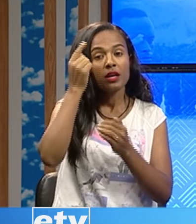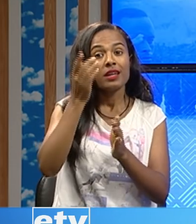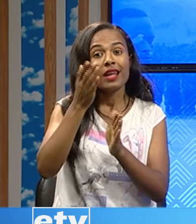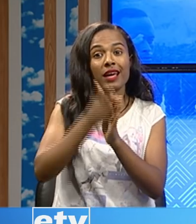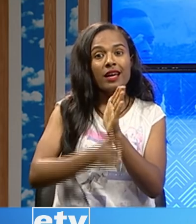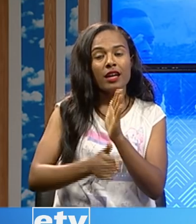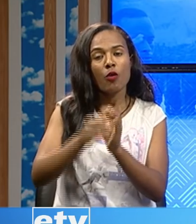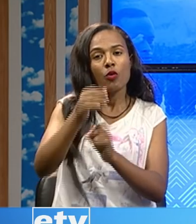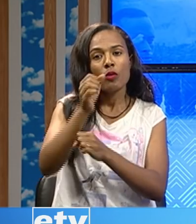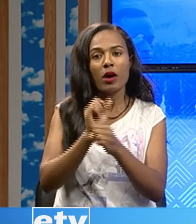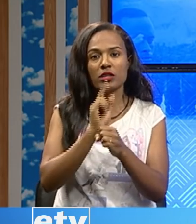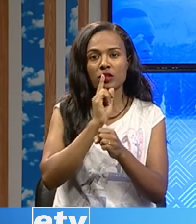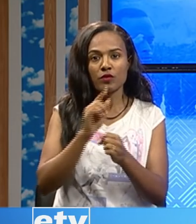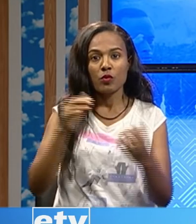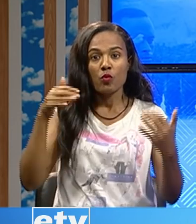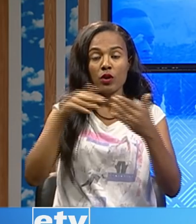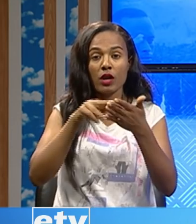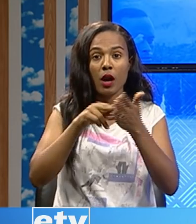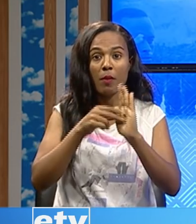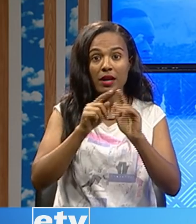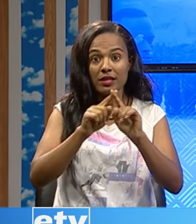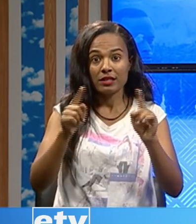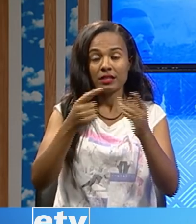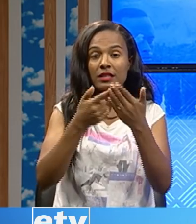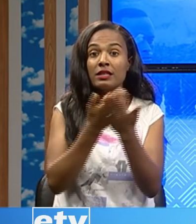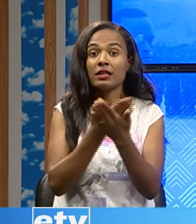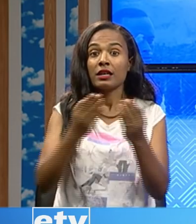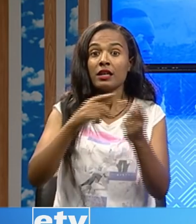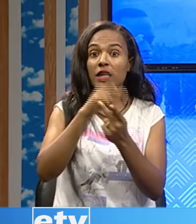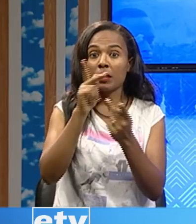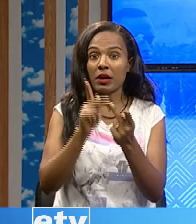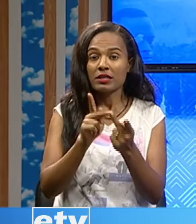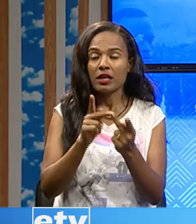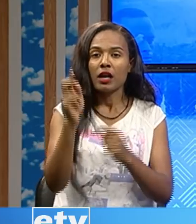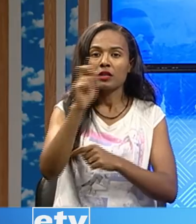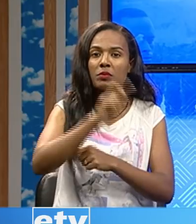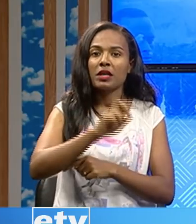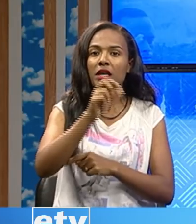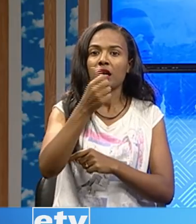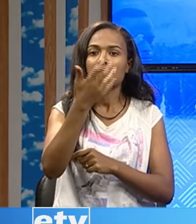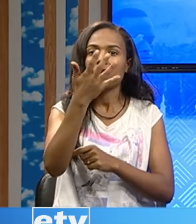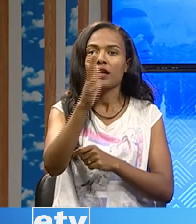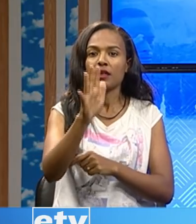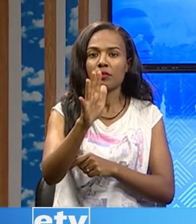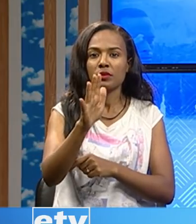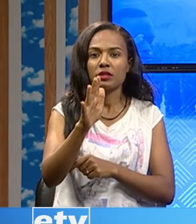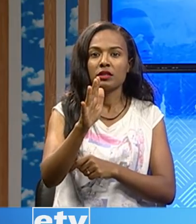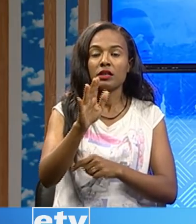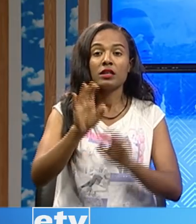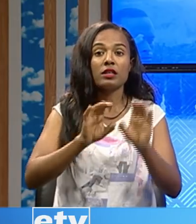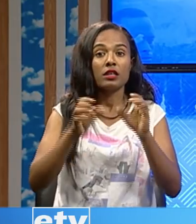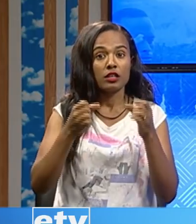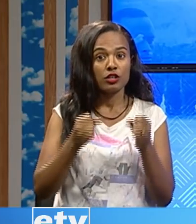ነው። ውጊያ ማለት ግን ያን ነገር ለማሳካት በቀን 10 15 100 ውጊያ ሊካሄድ ይችላል።